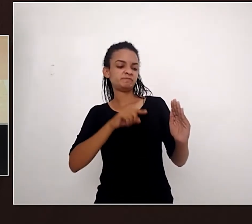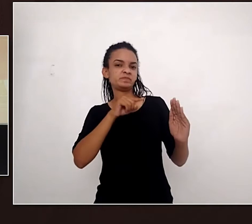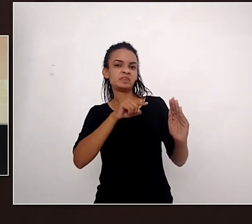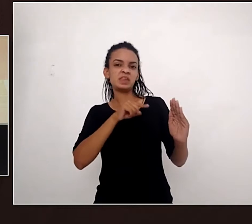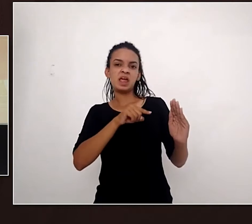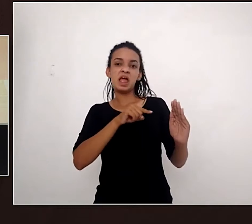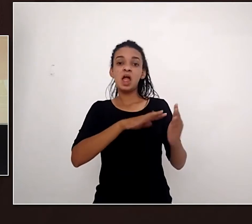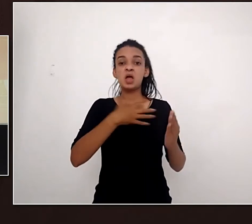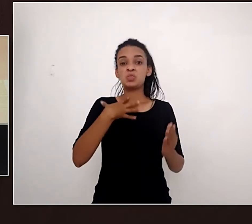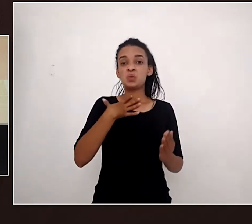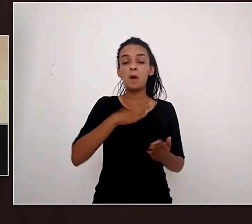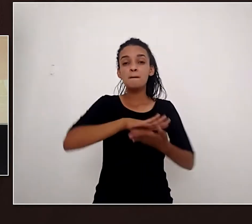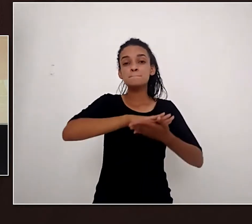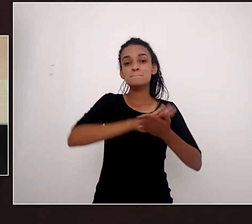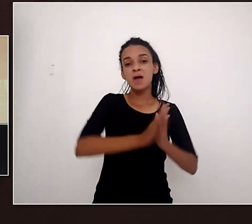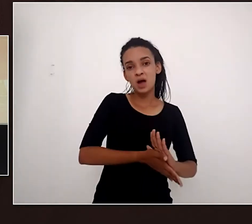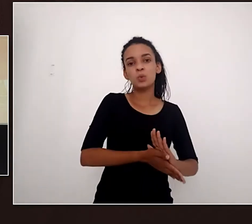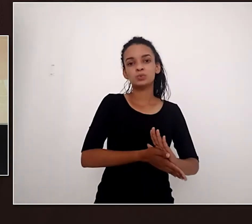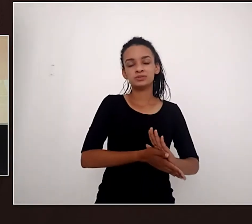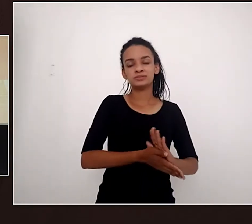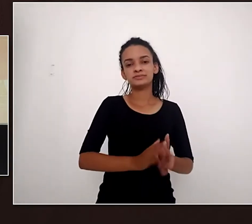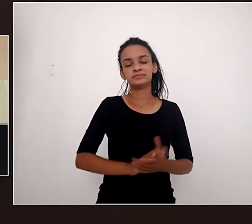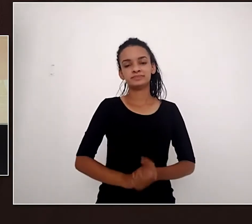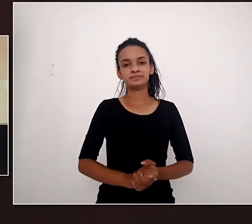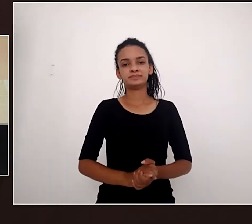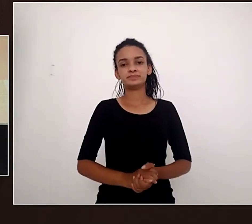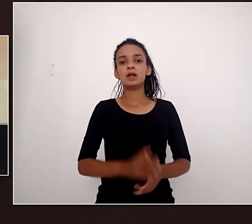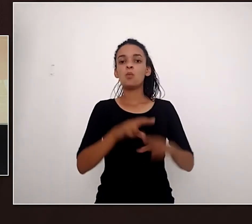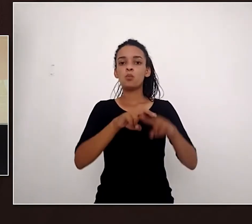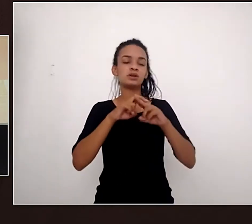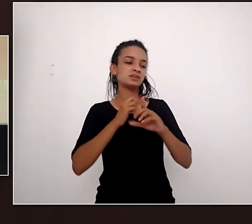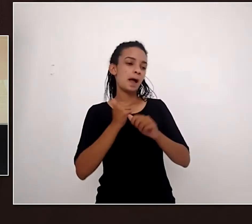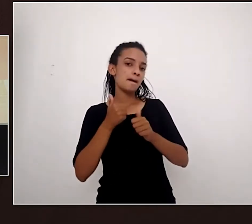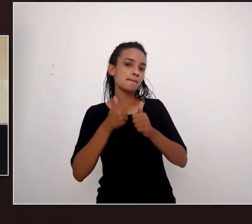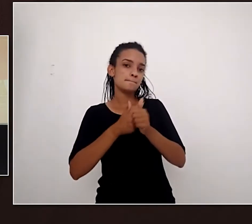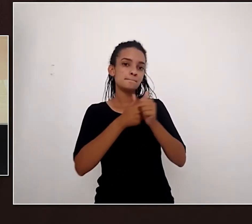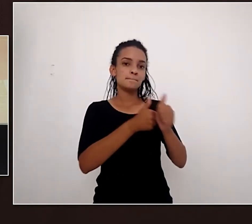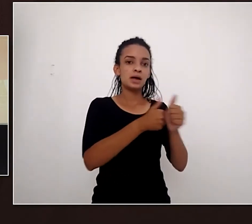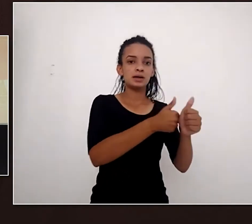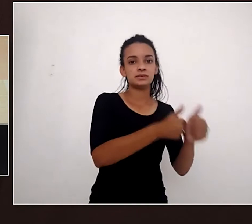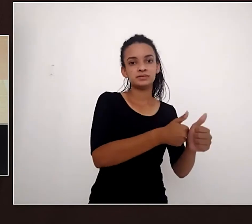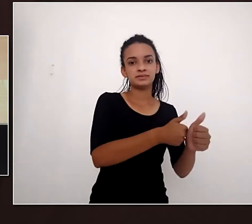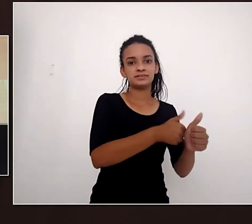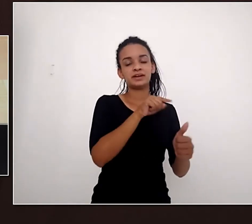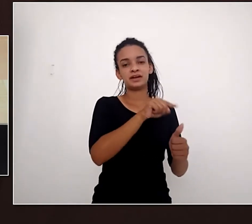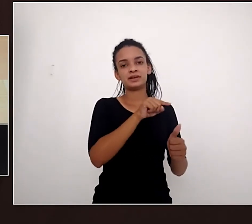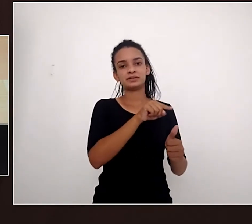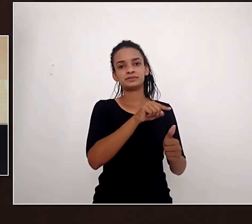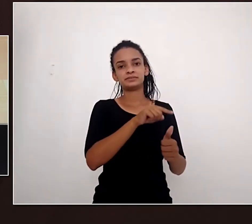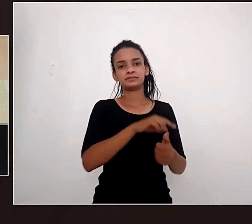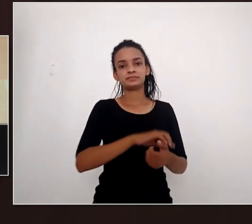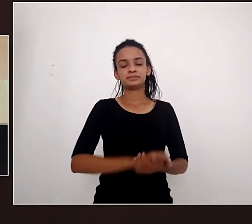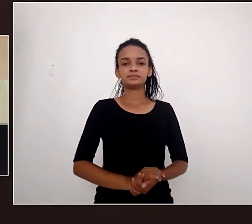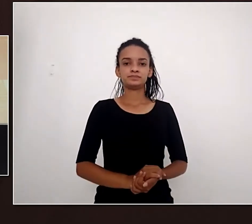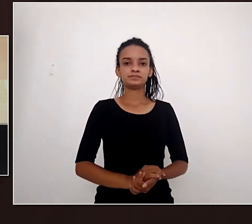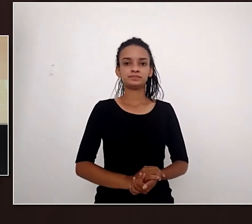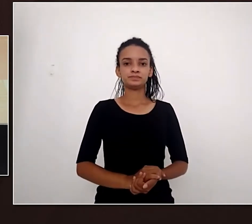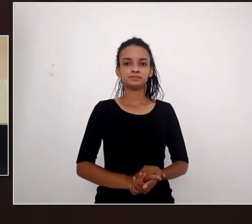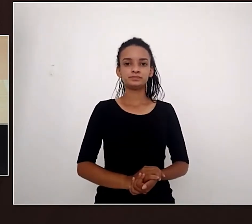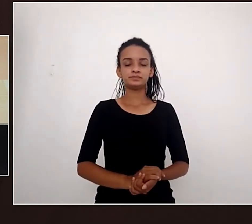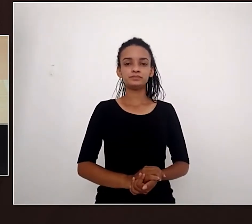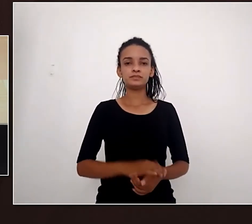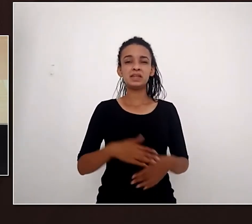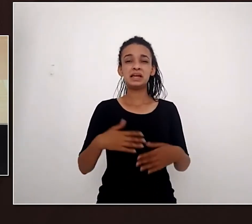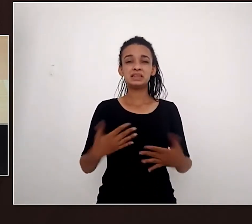e apoiou a perseguição dos cristãos. Então, mesmo sob anos de perseguição,